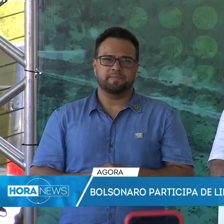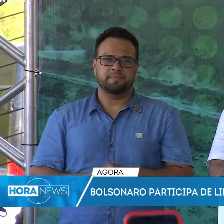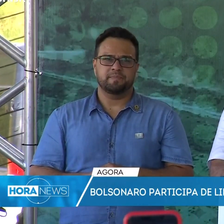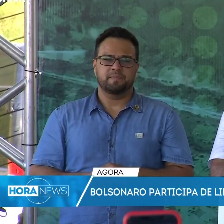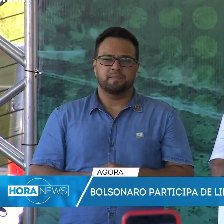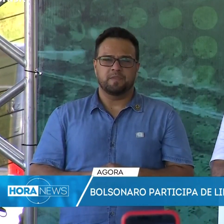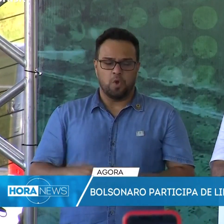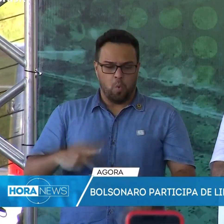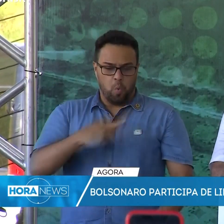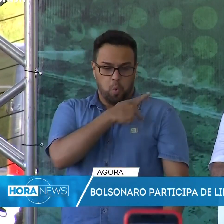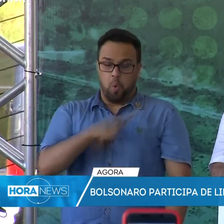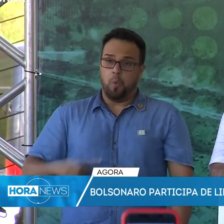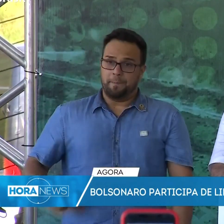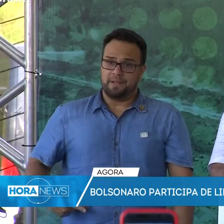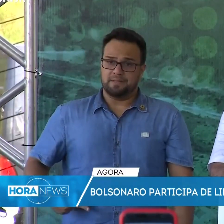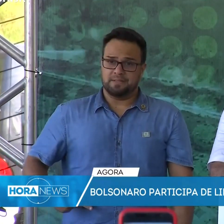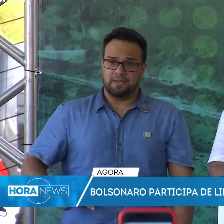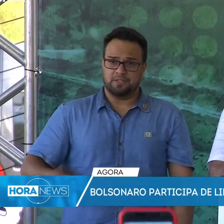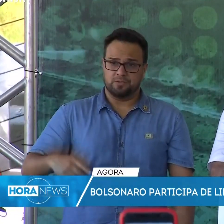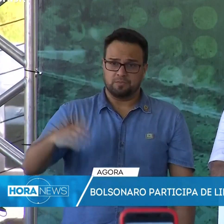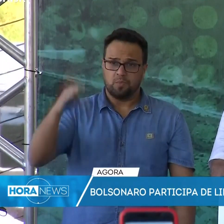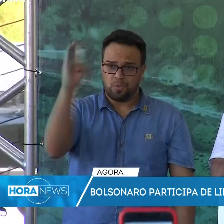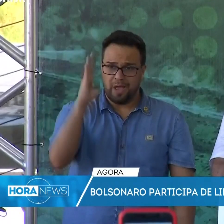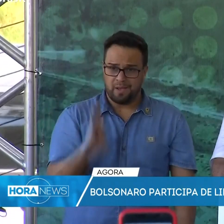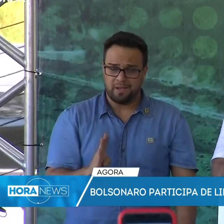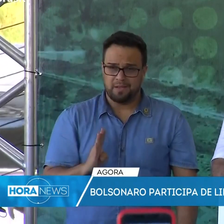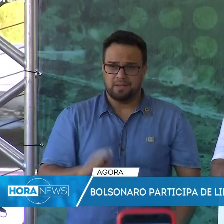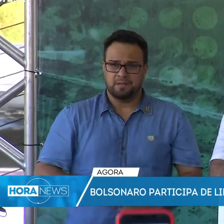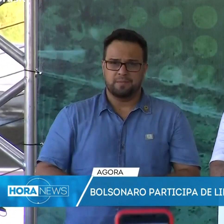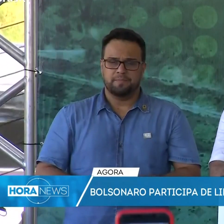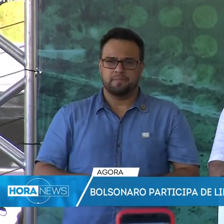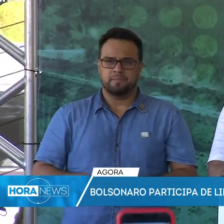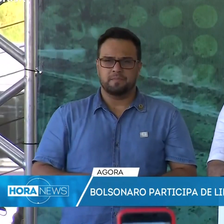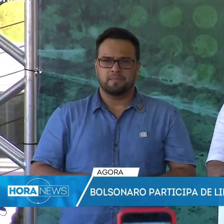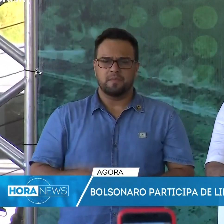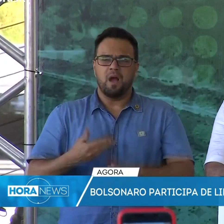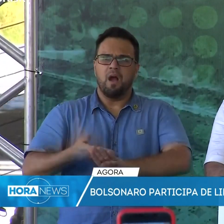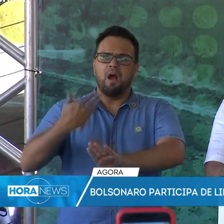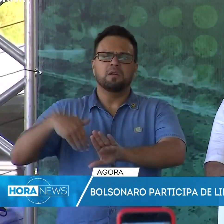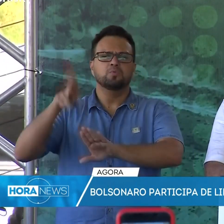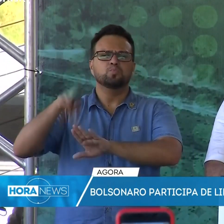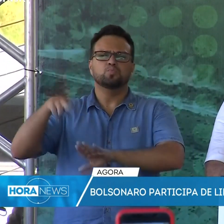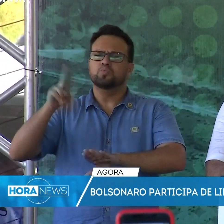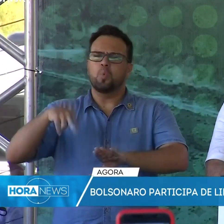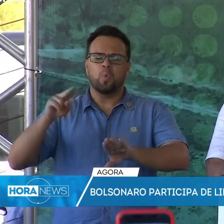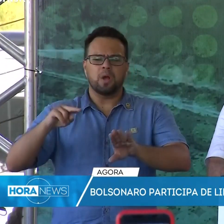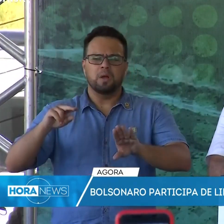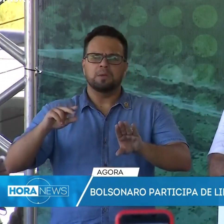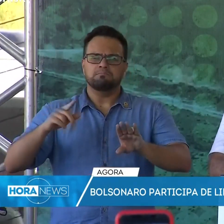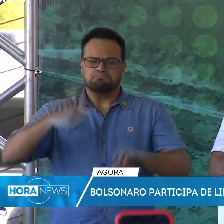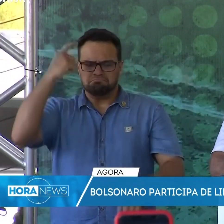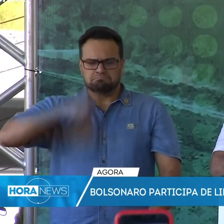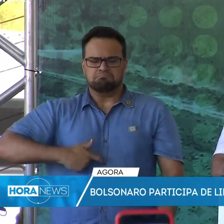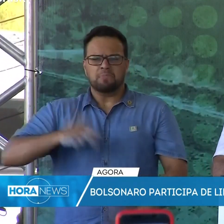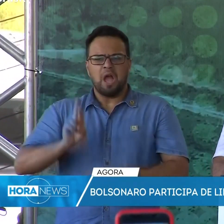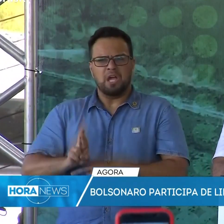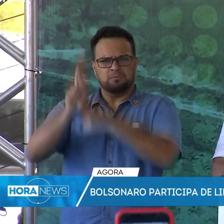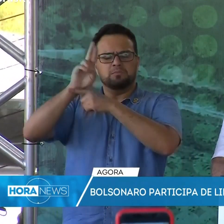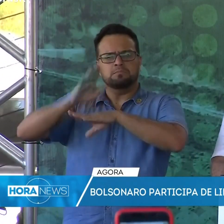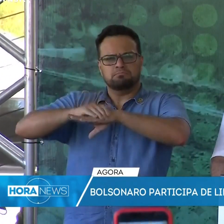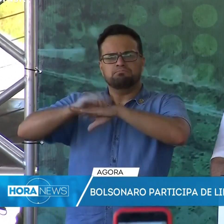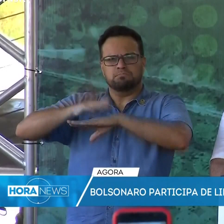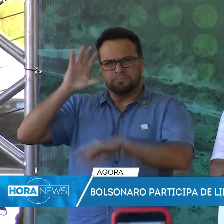Um presidente da República que nunca se furtou no seu dever de